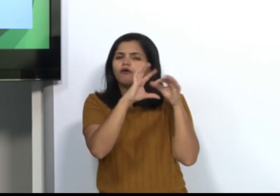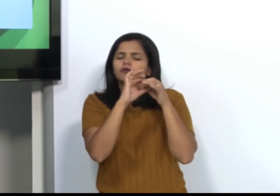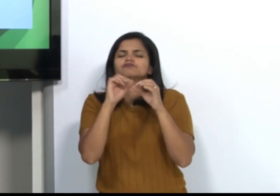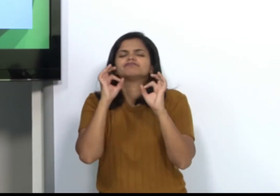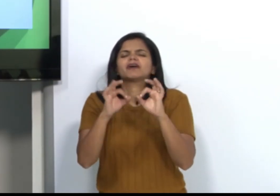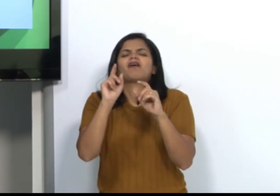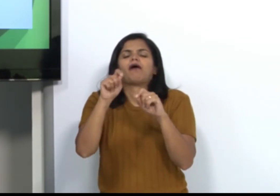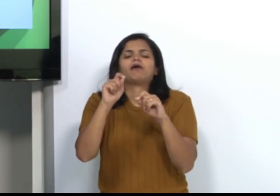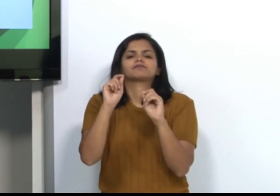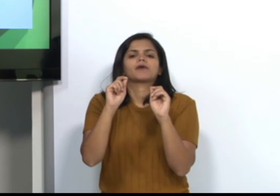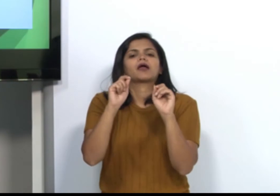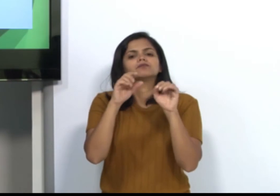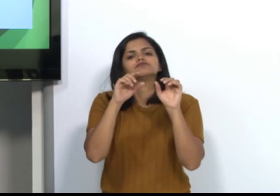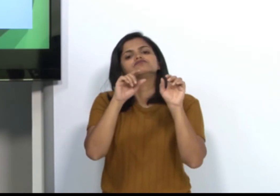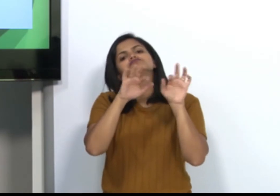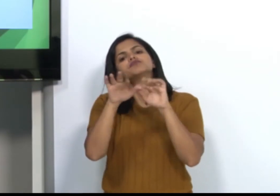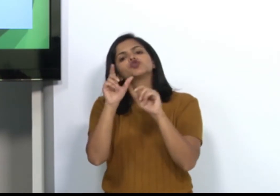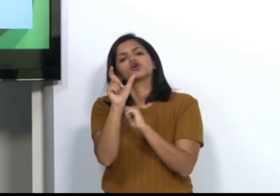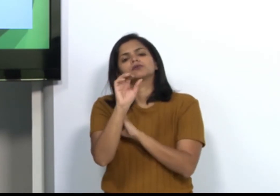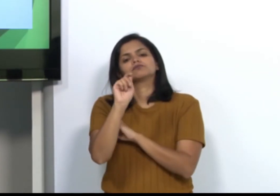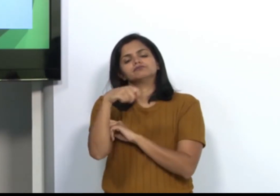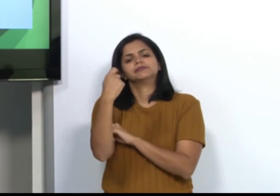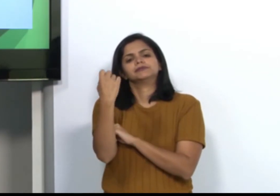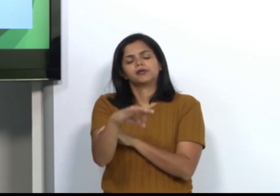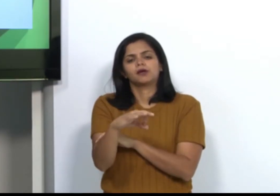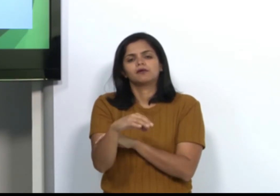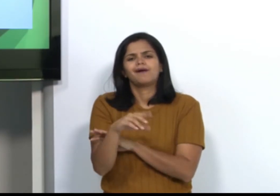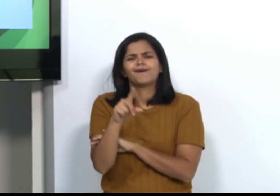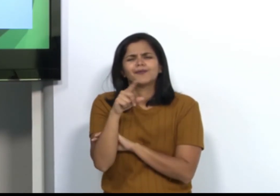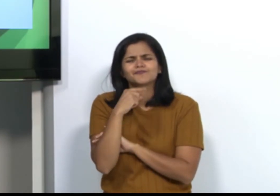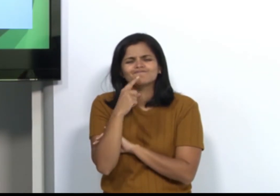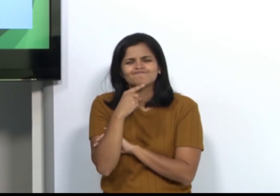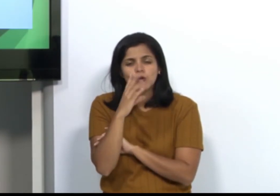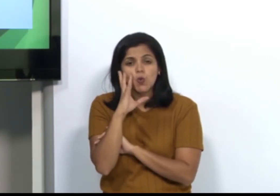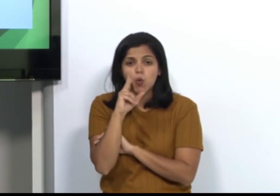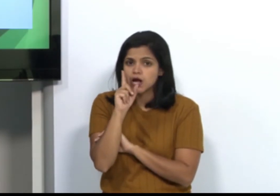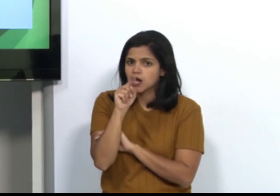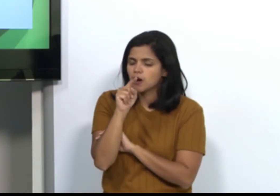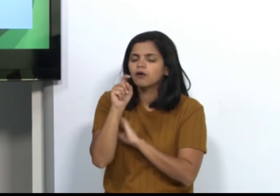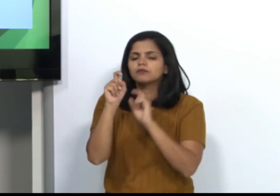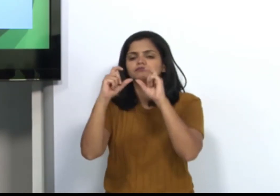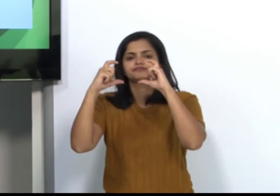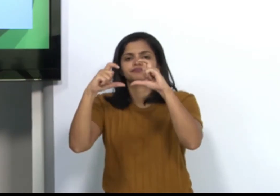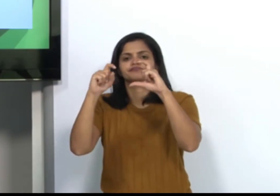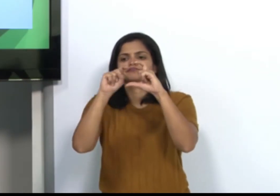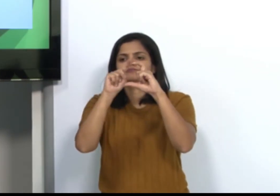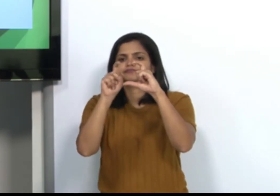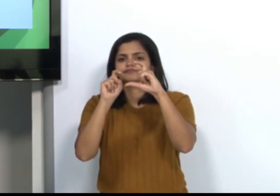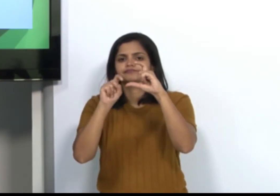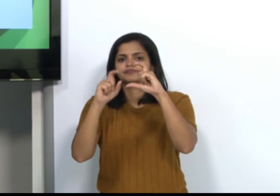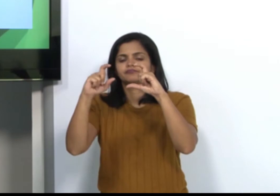o contexto, eu coloco. Mas se há alguma dúvida, eu coloco esses sinais.